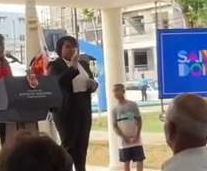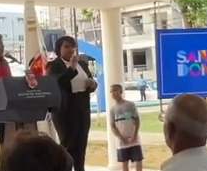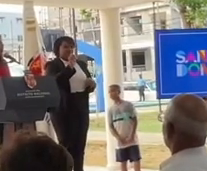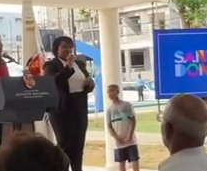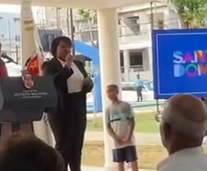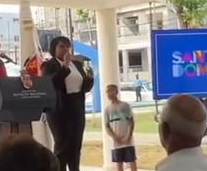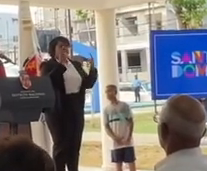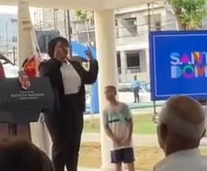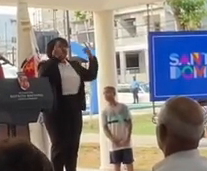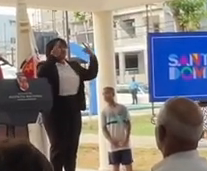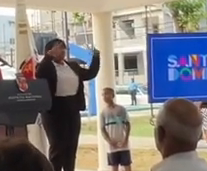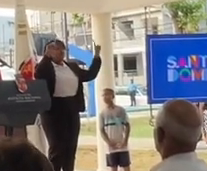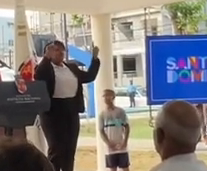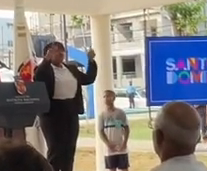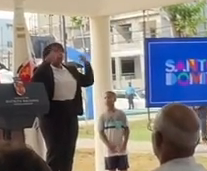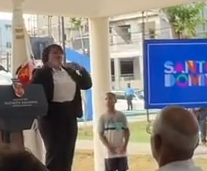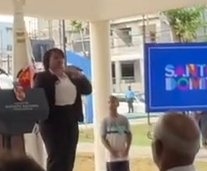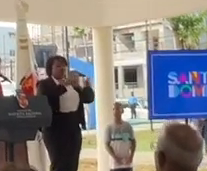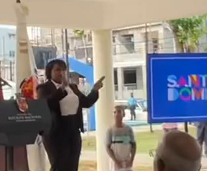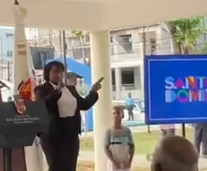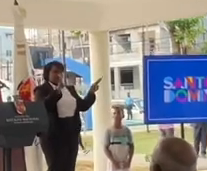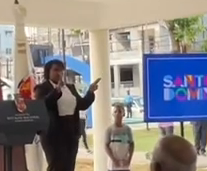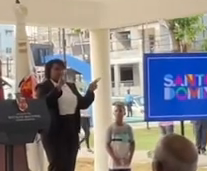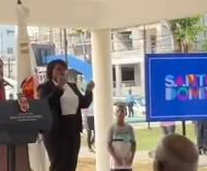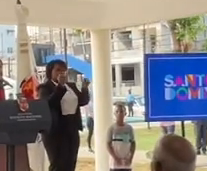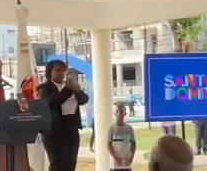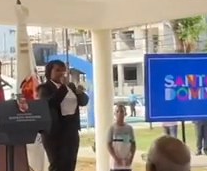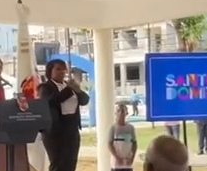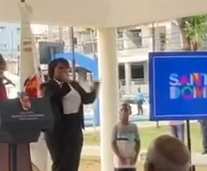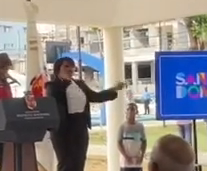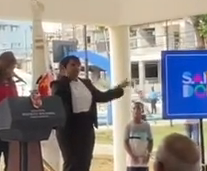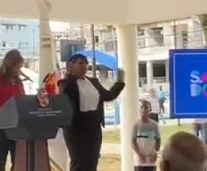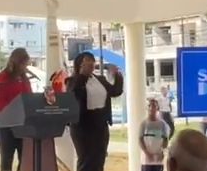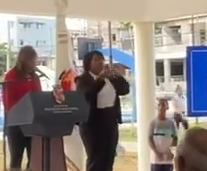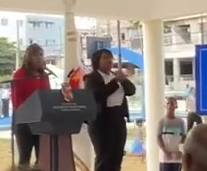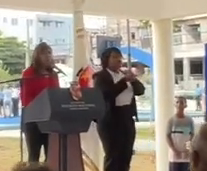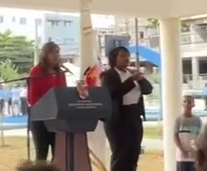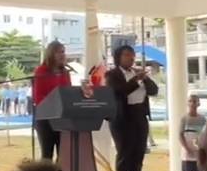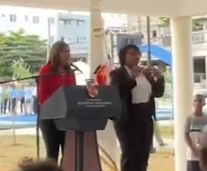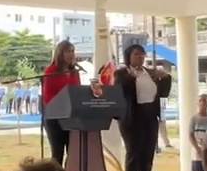Nacional lo reinaugura, reconstruyendo el bienestar,